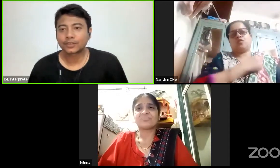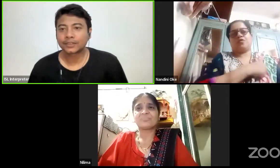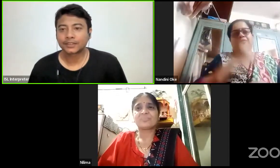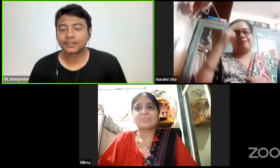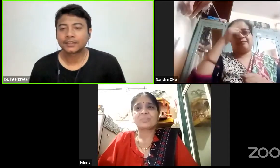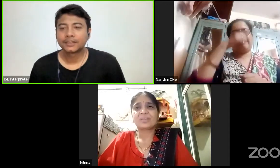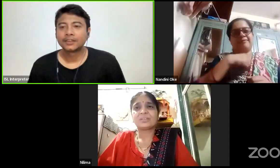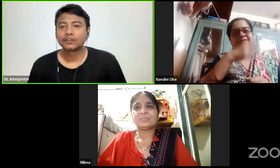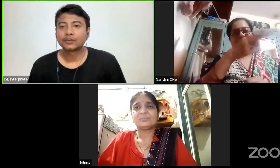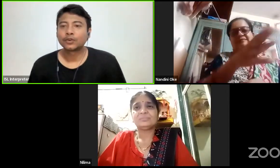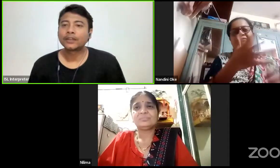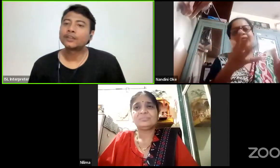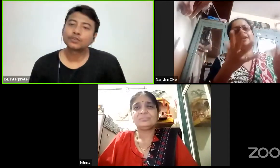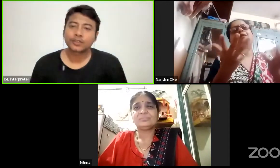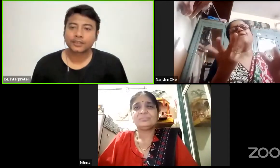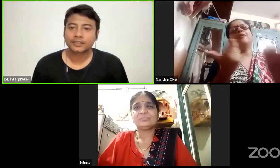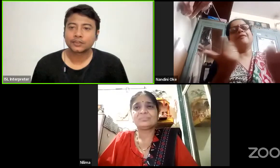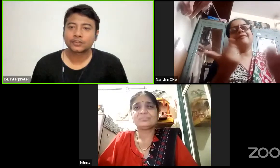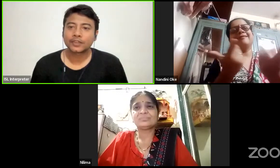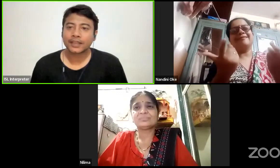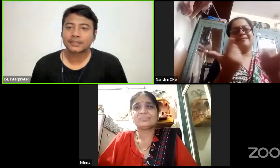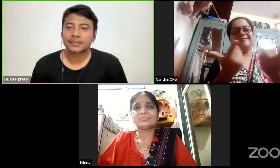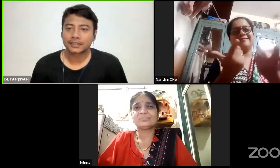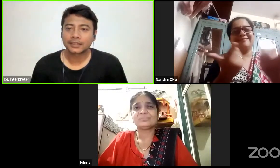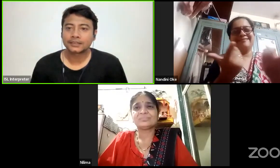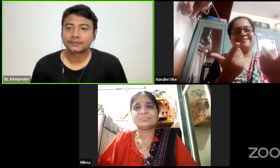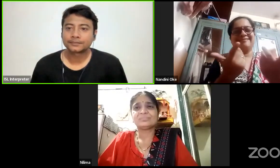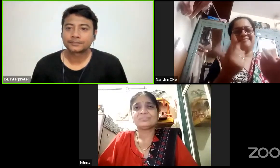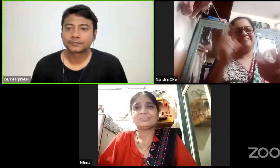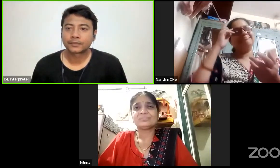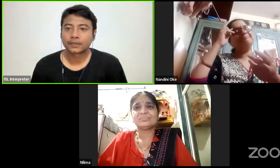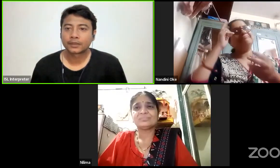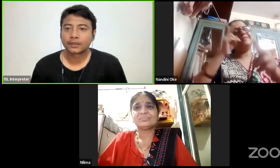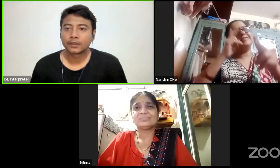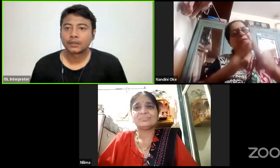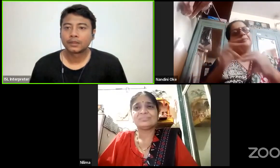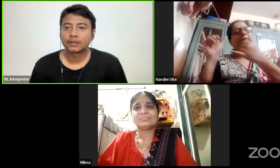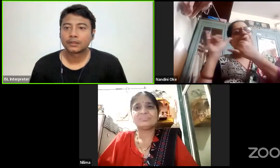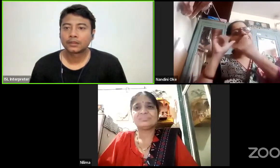जाने का सोच रहे थे, तो लेकिन दूसरे किसी दोस्त ने कैंसिल कर दिया।